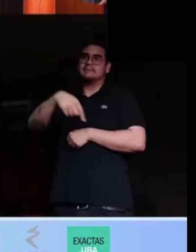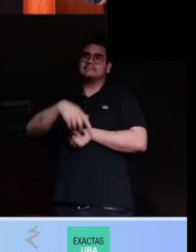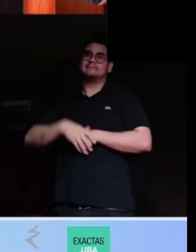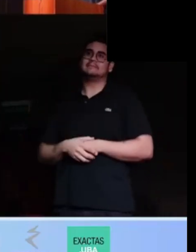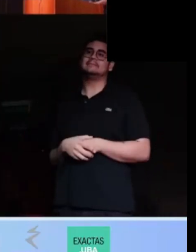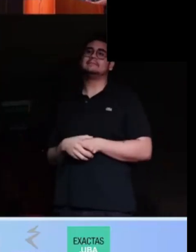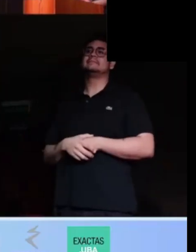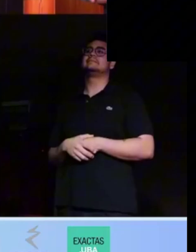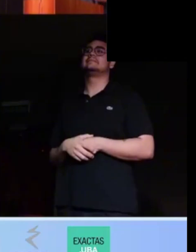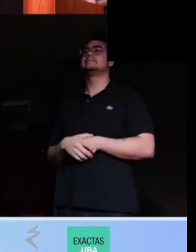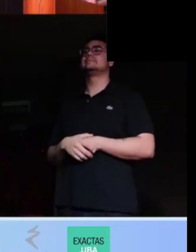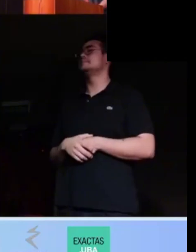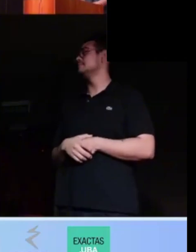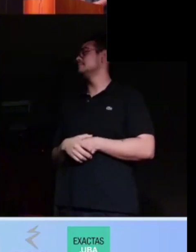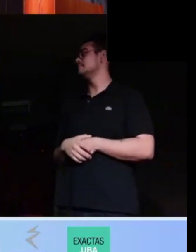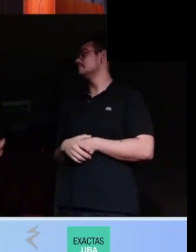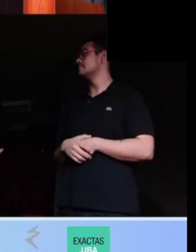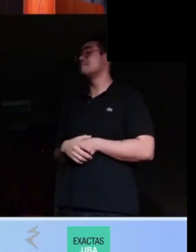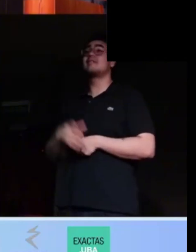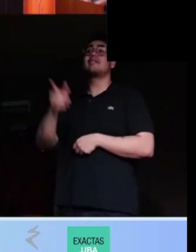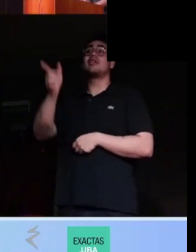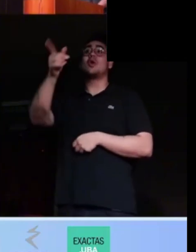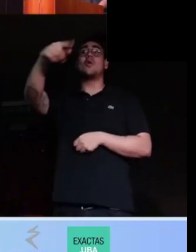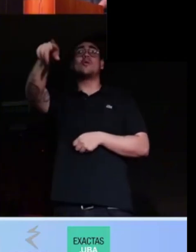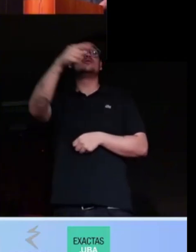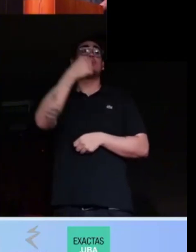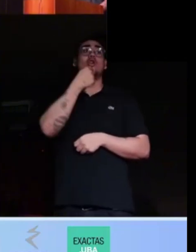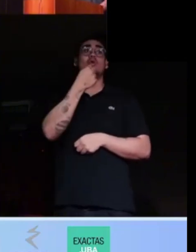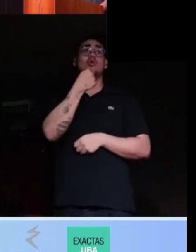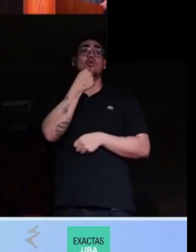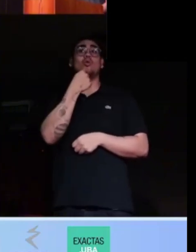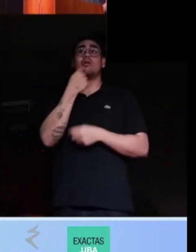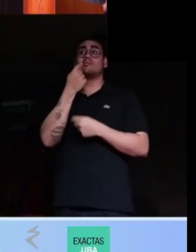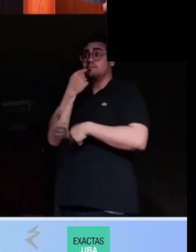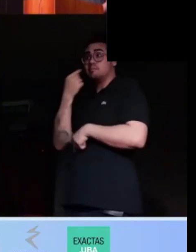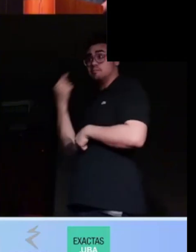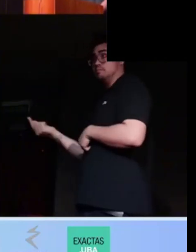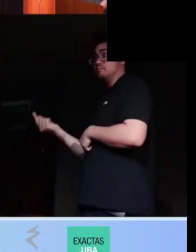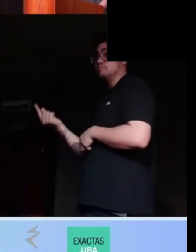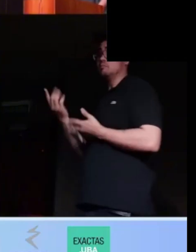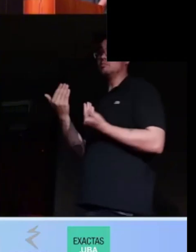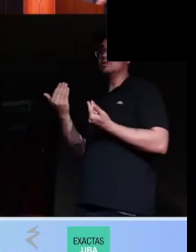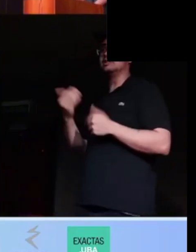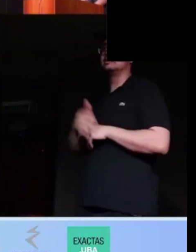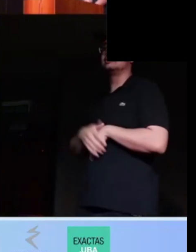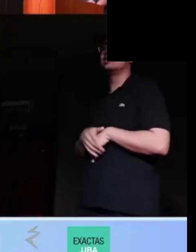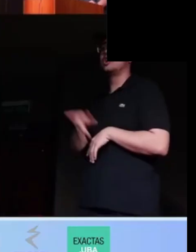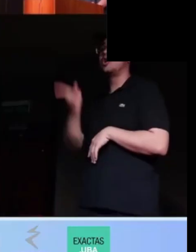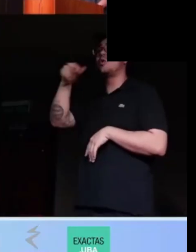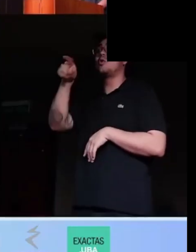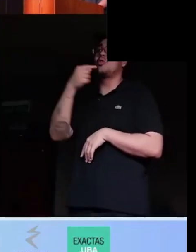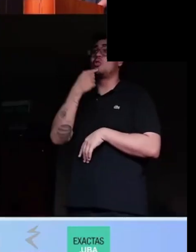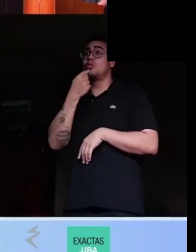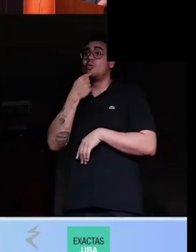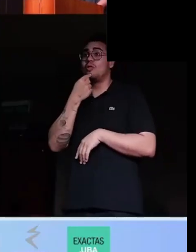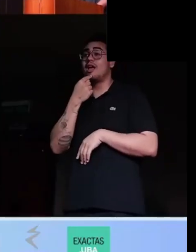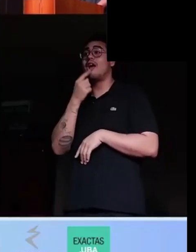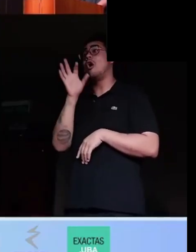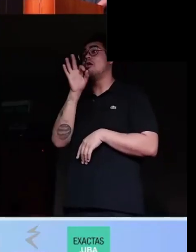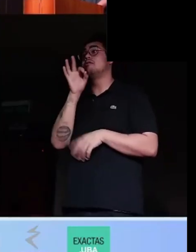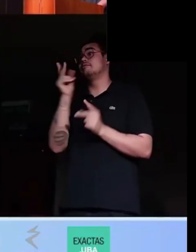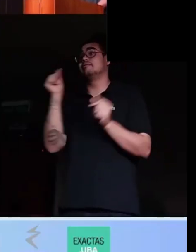Y bueno, ahora abro el espacio de preguntas si quieren hacer preguntas. Si no, pasamos a muchas gracias.